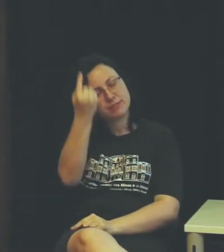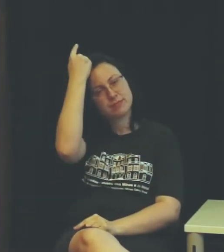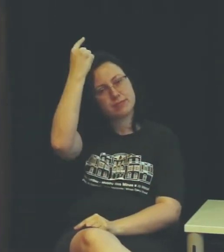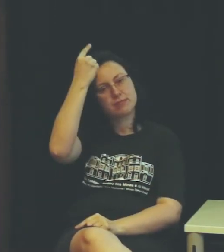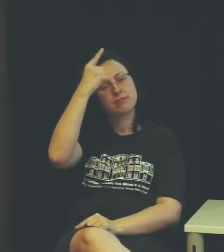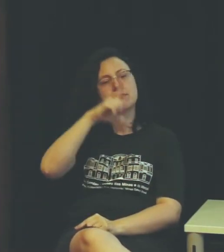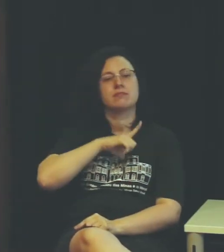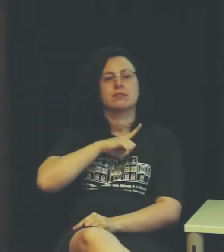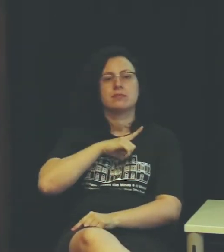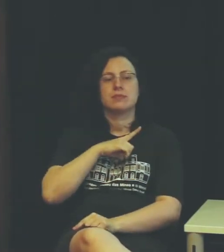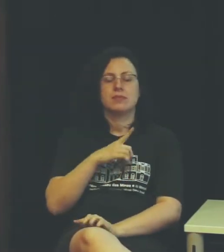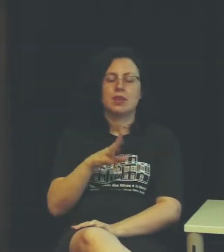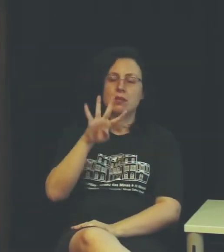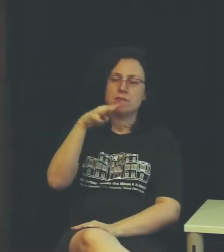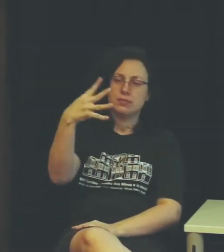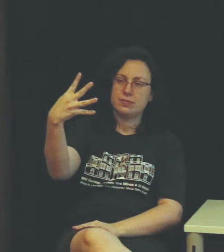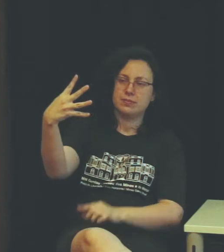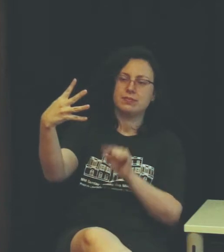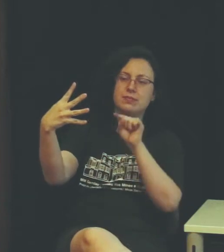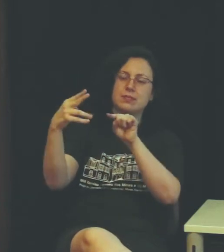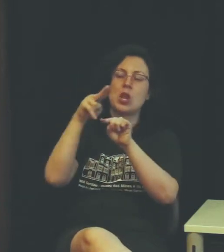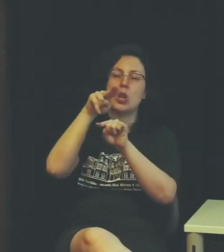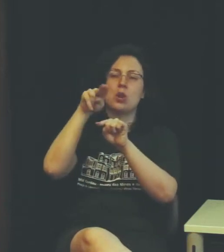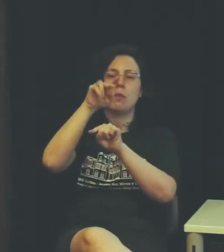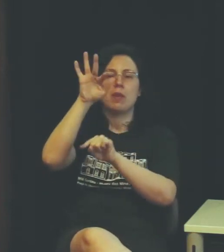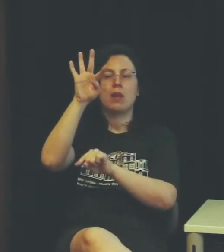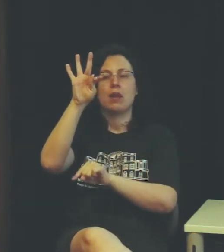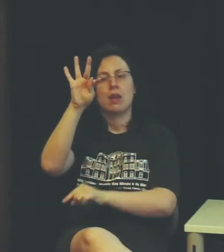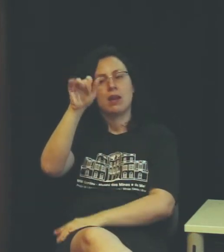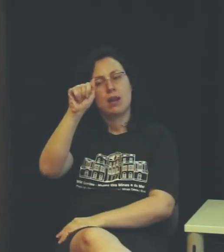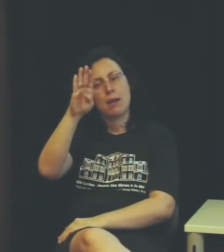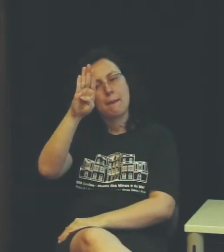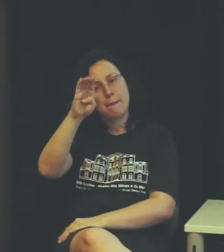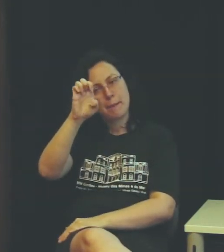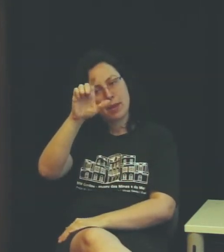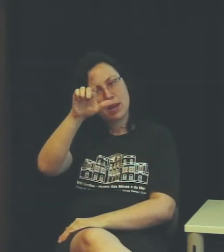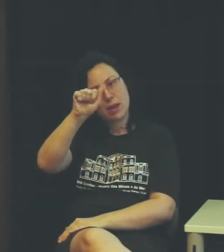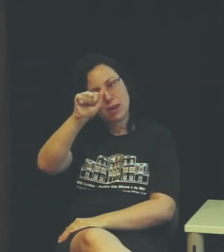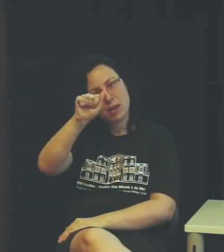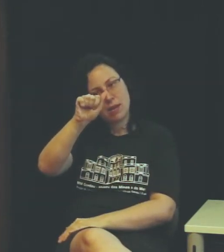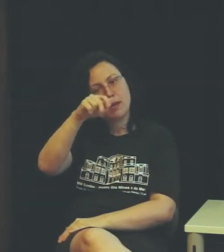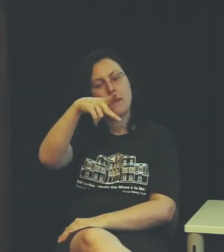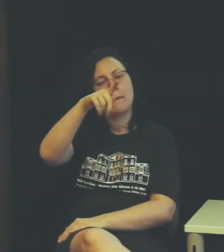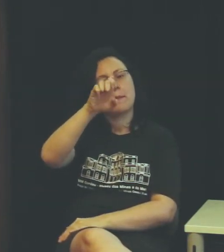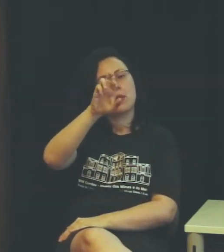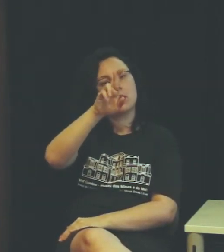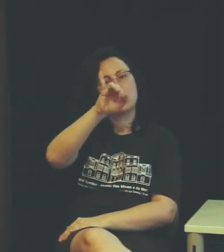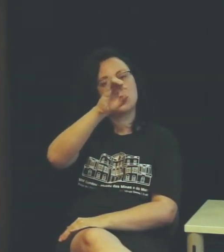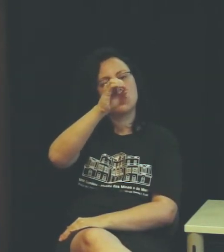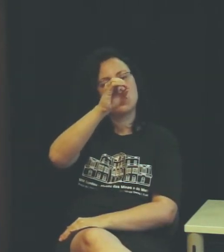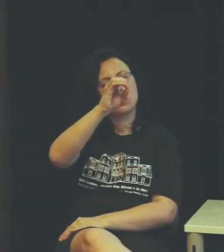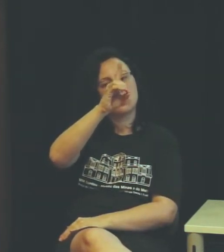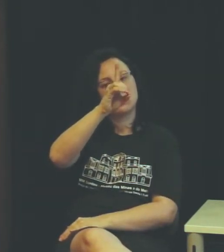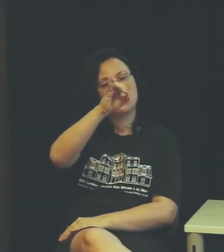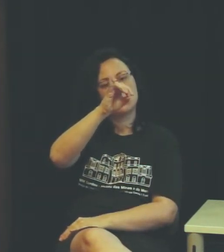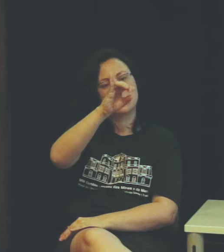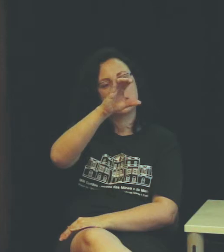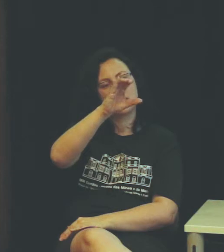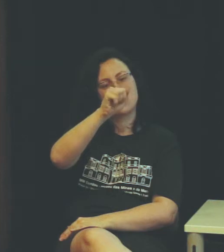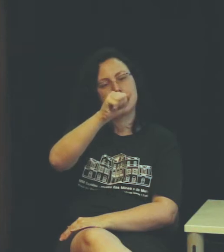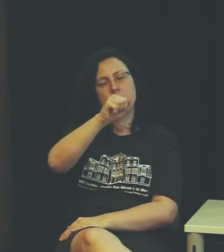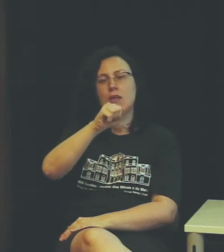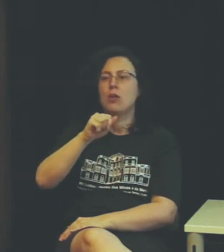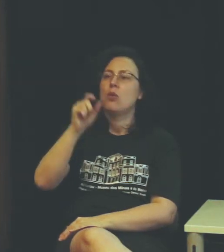nesse quadradão aqui que a gente conhece como a tabela periódica, né? Que lá na química geral a gente está vendo, né, em termos de colunas, famílias